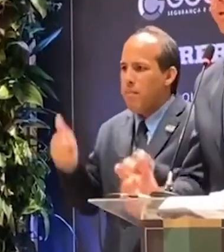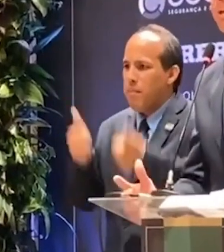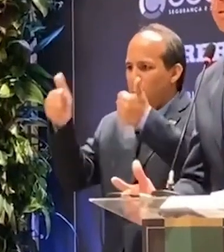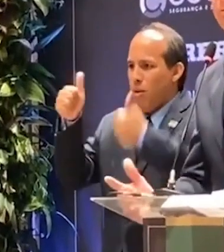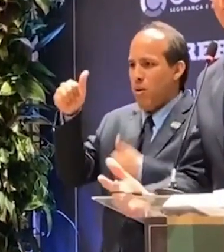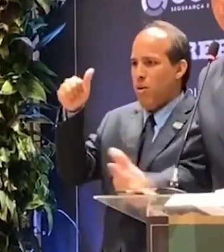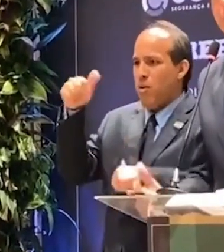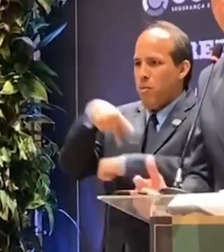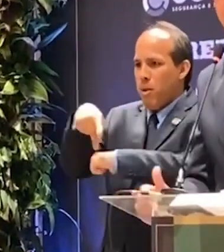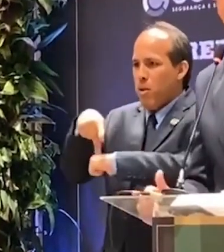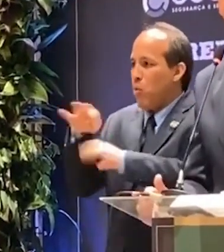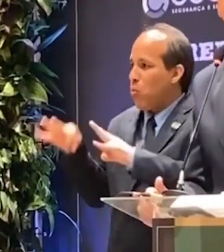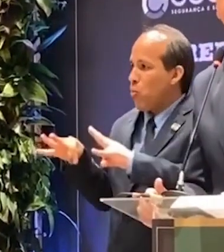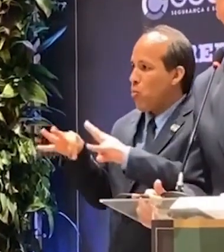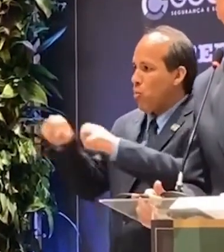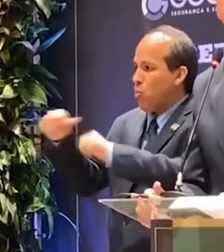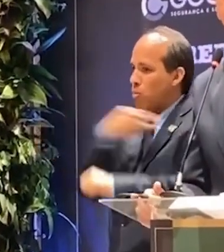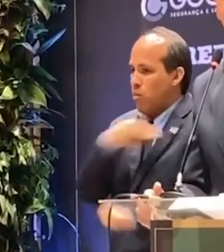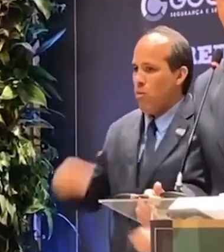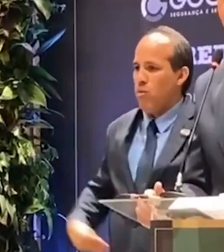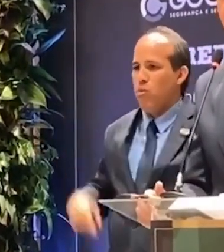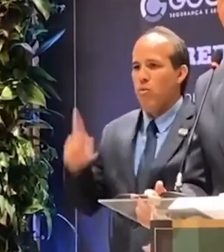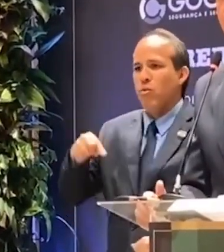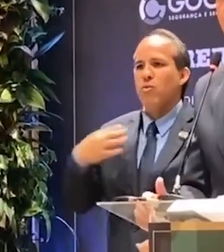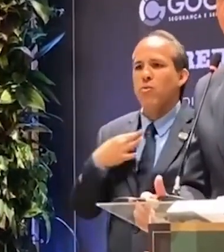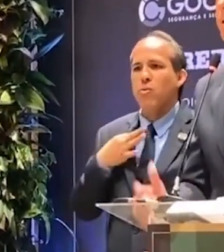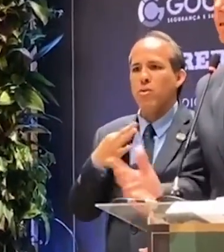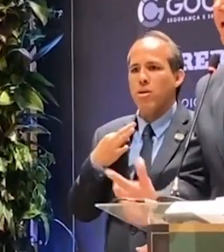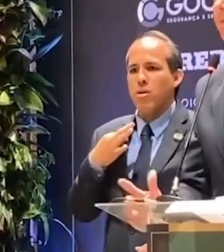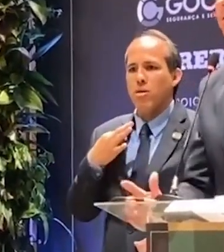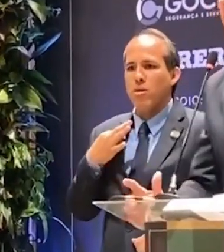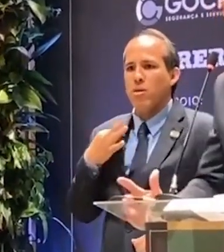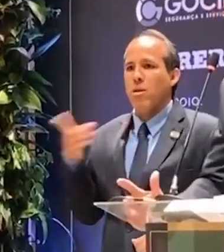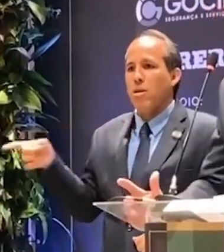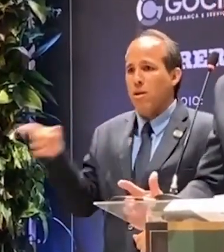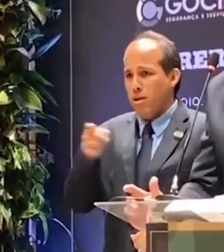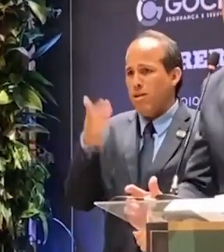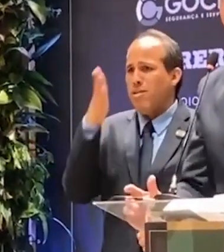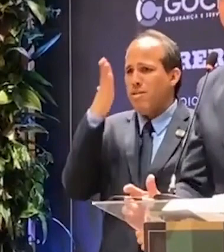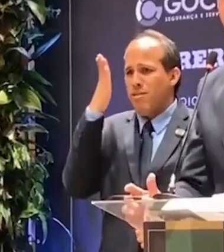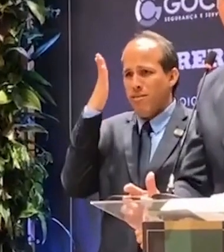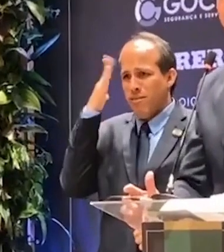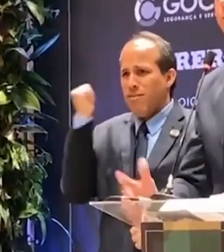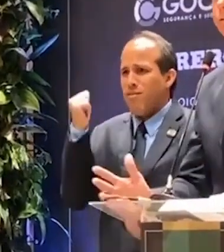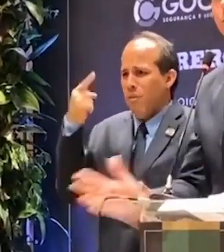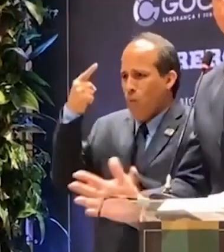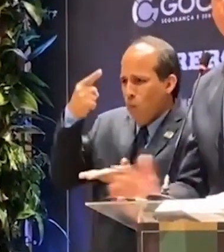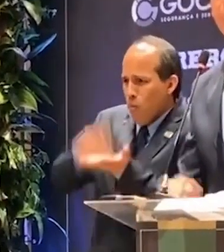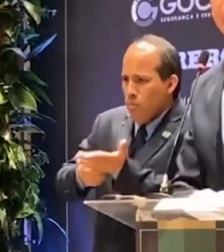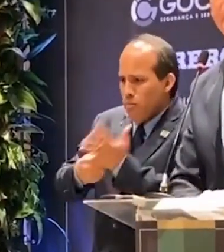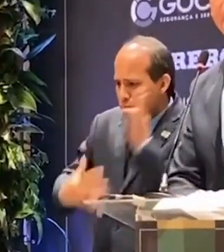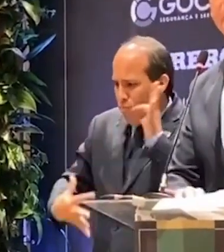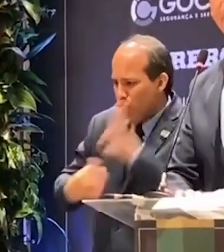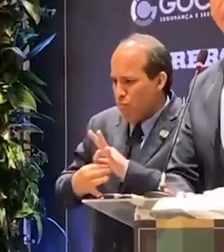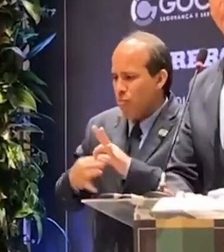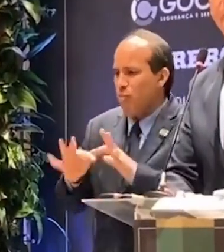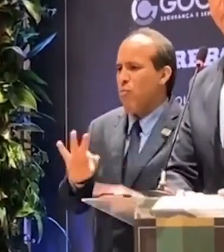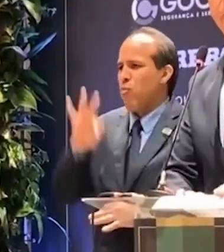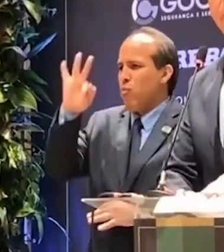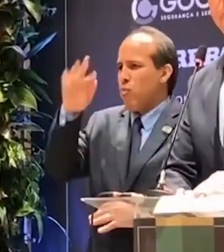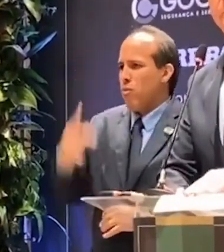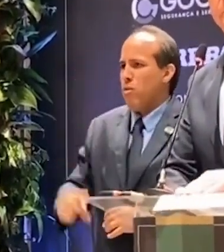Todos os meus ministros são voluntários. E sabem que o compromisso é com o futuro do seu país.